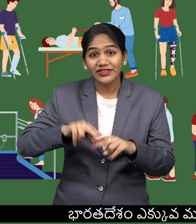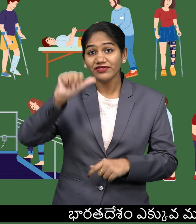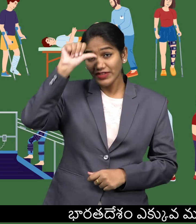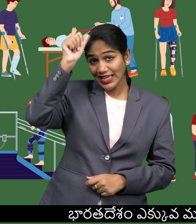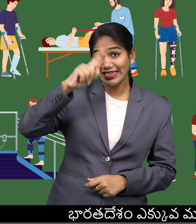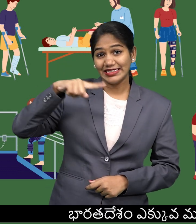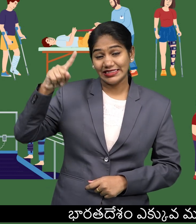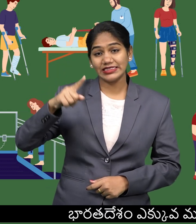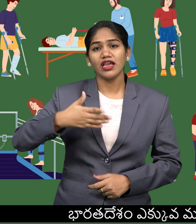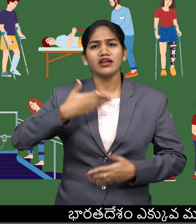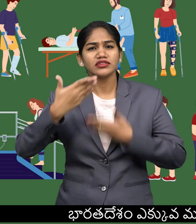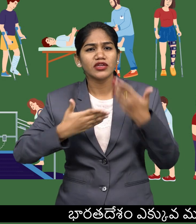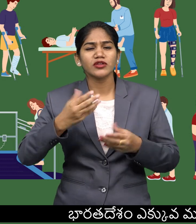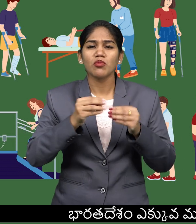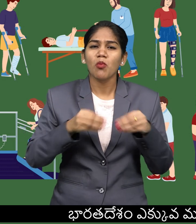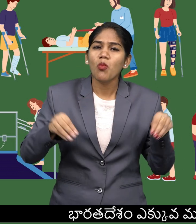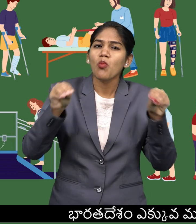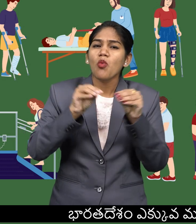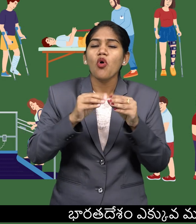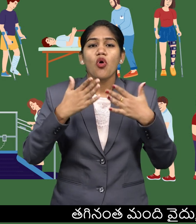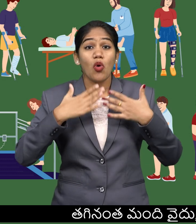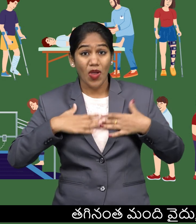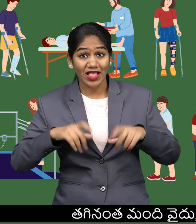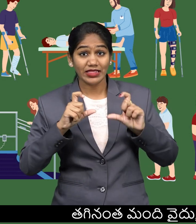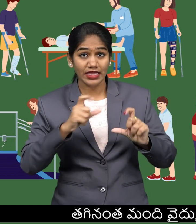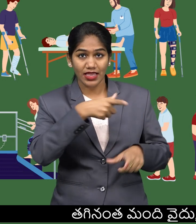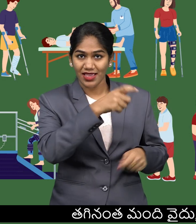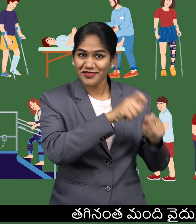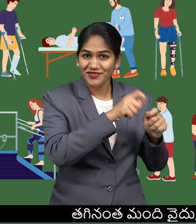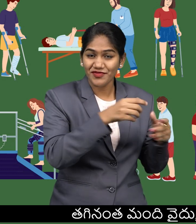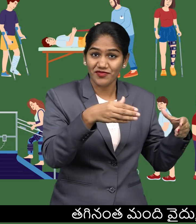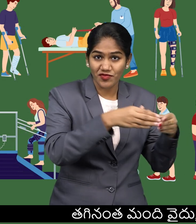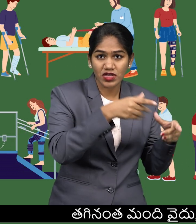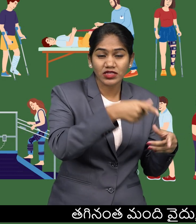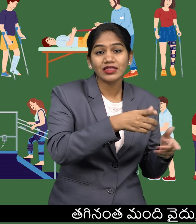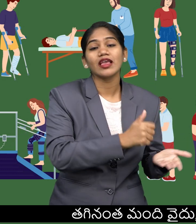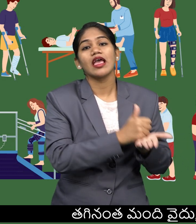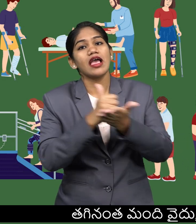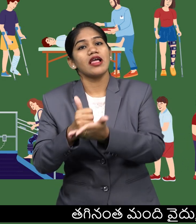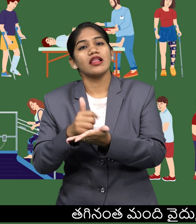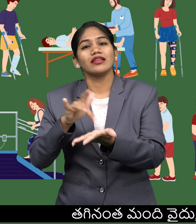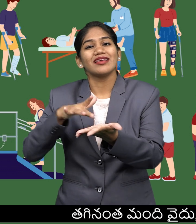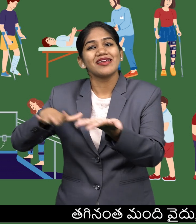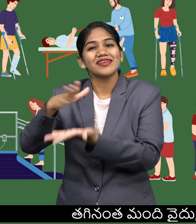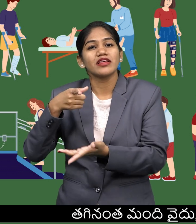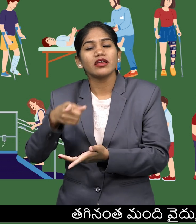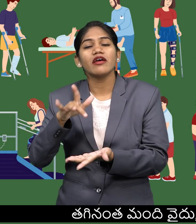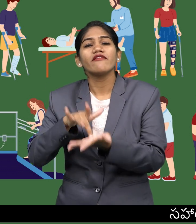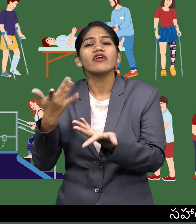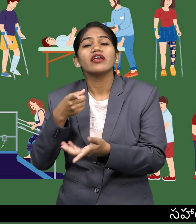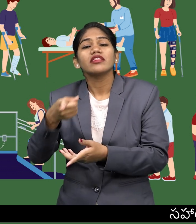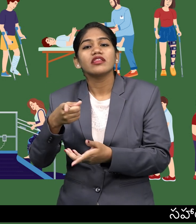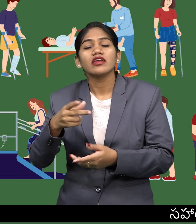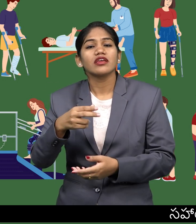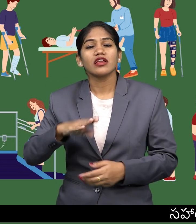భారతదేశం ఎక్కువ మంది ఆరోగ్య కార్యకర్తలకు శిక్షణ ఇస్తే తగినంత మంది వైద్యులు లేని ప్రాంతాల్లో వారు ప్రజలకు